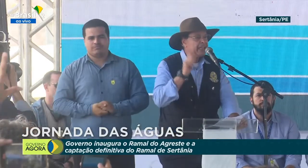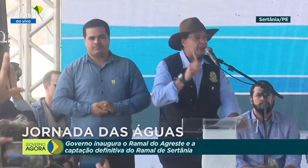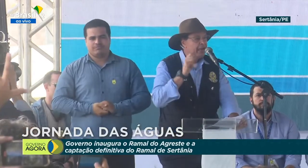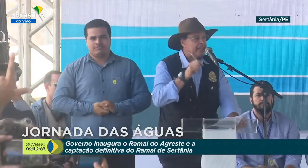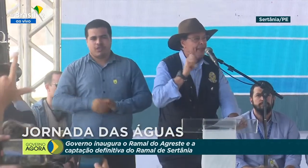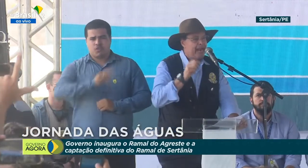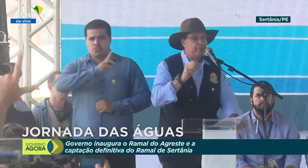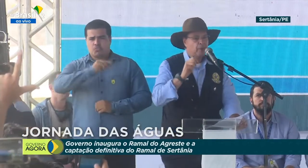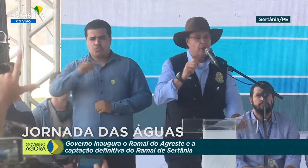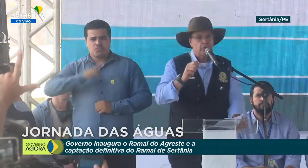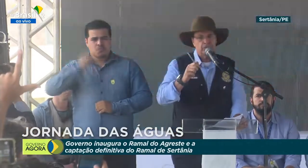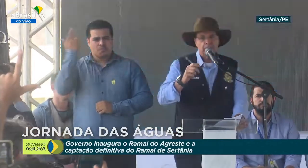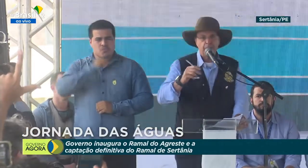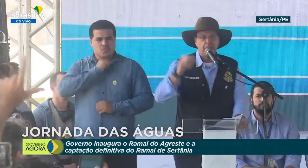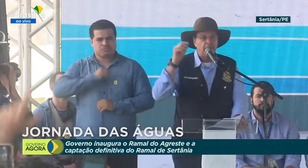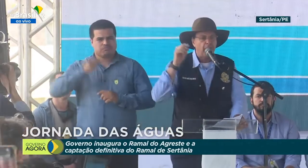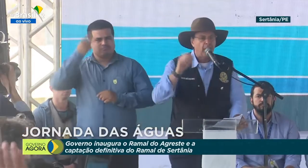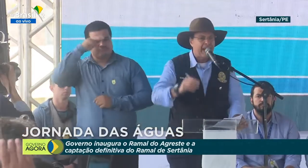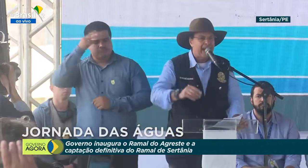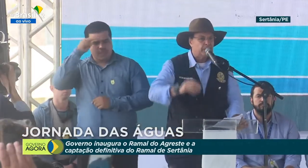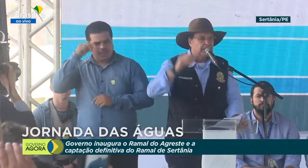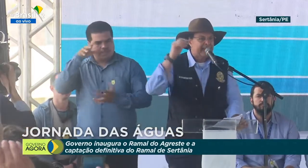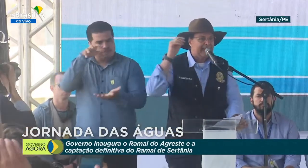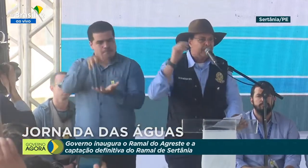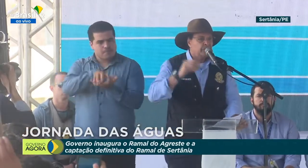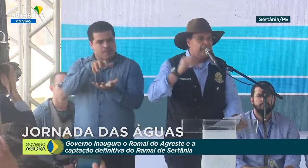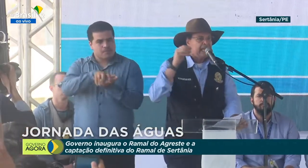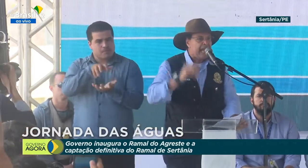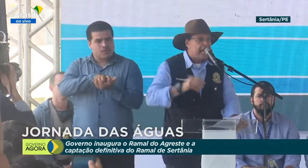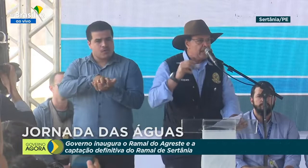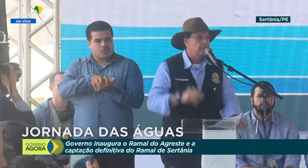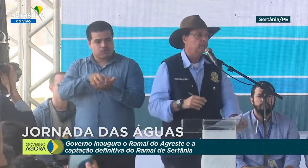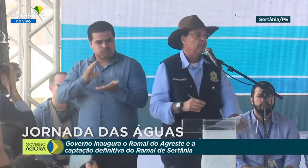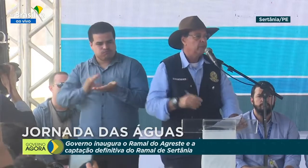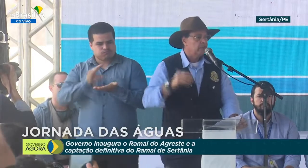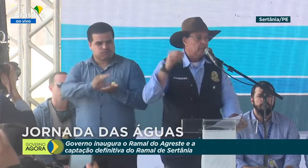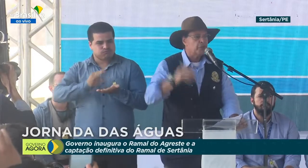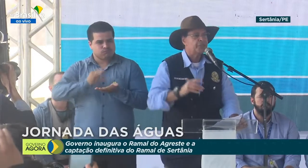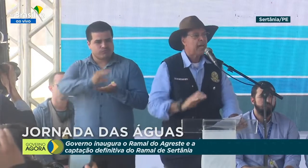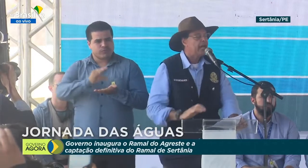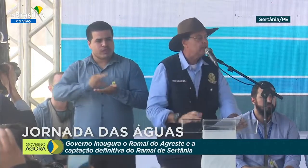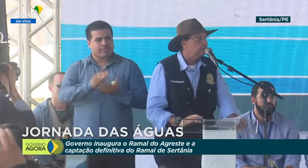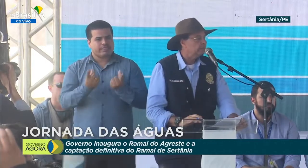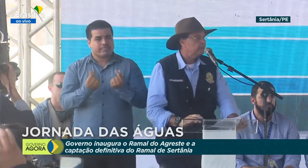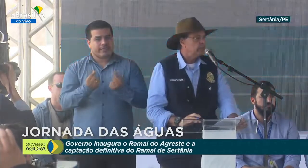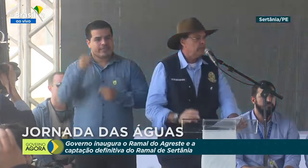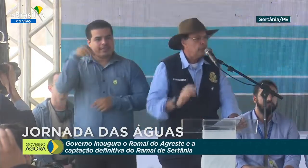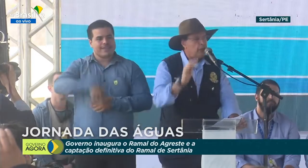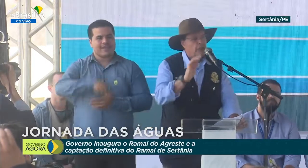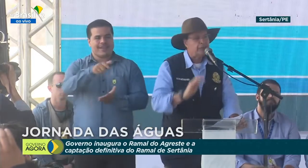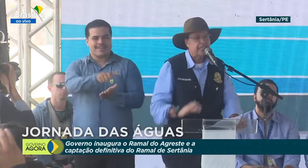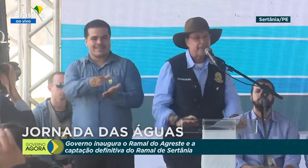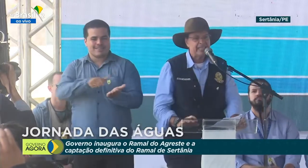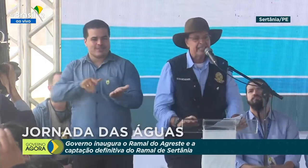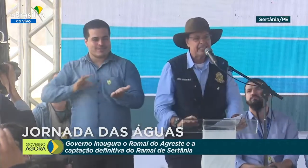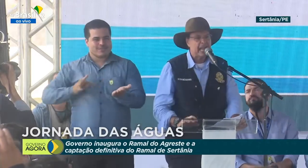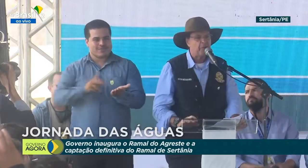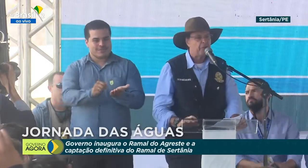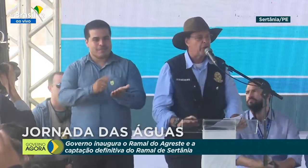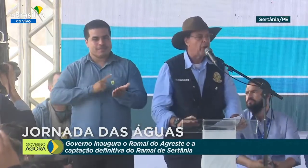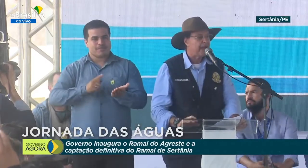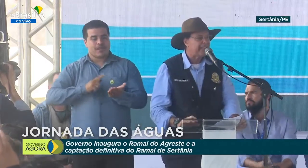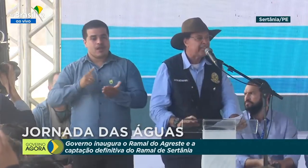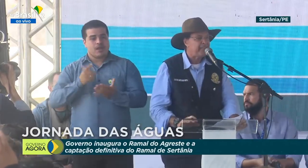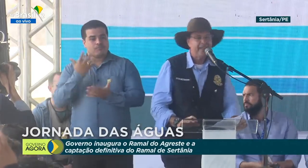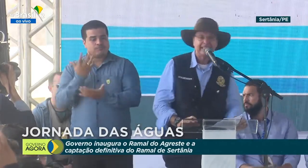Nunca na história de Pernambuco foi colocado tanto dinheiro no Estado. Só do auxílio emergencial